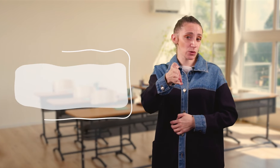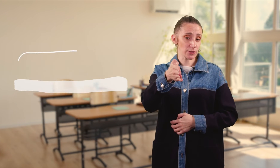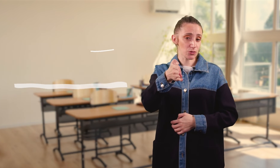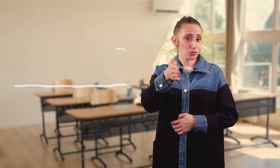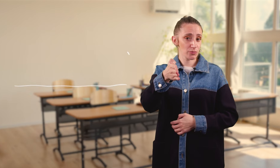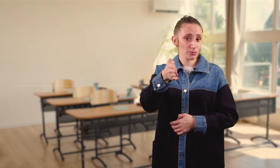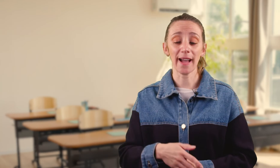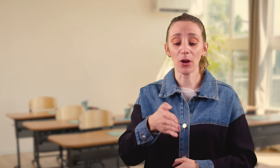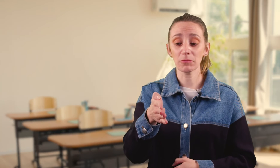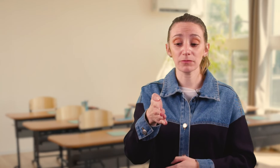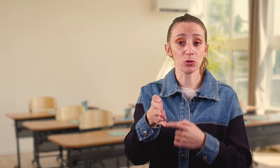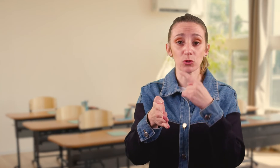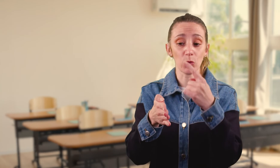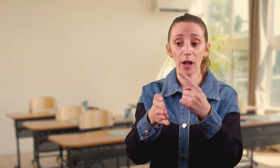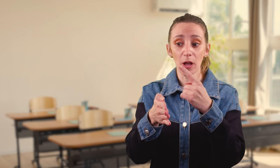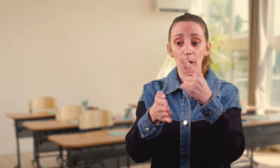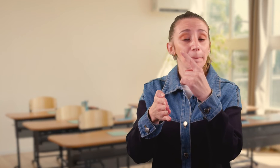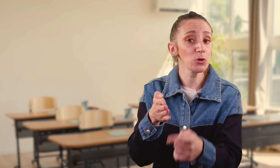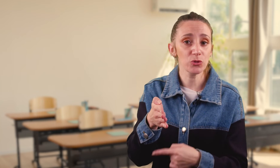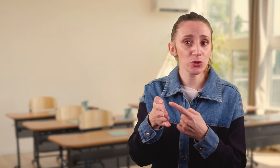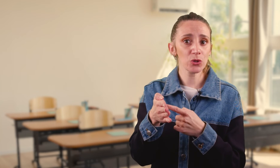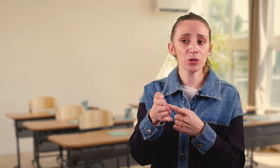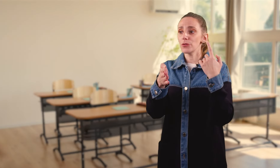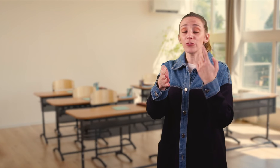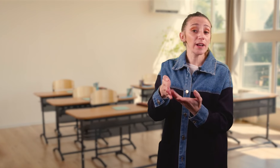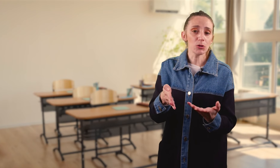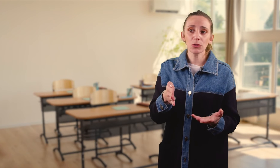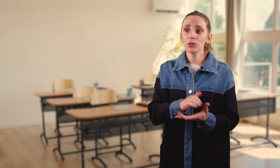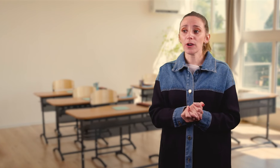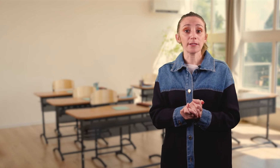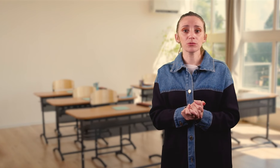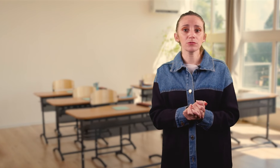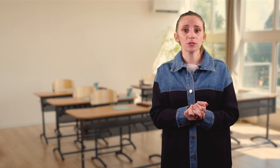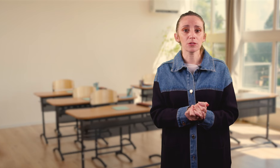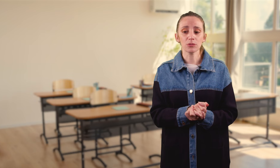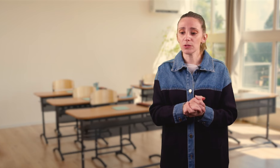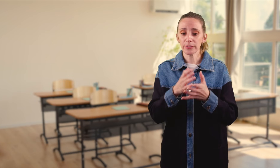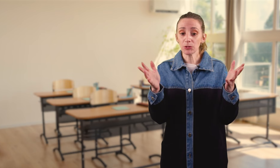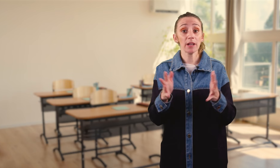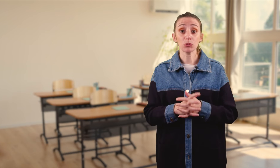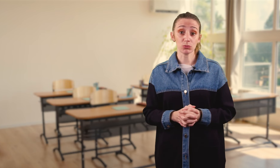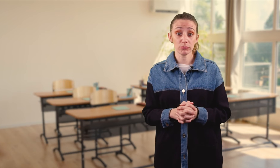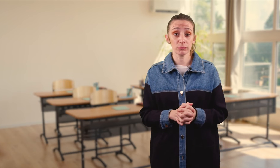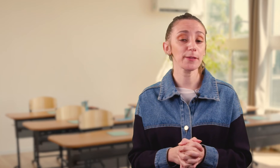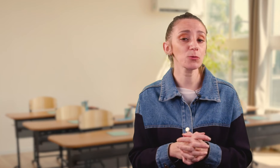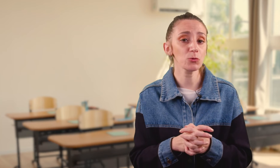sur la tranche. Alors, que ce soit moto, vélo, voilà, tous les véhicules à 2 roues. Passons